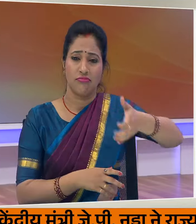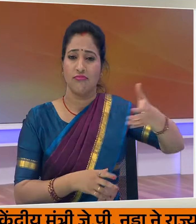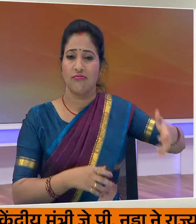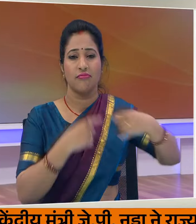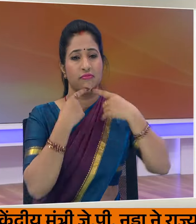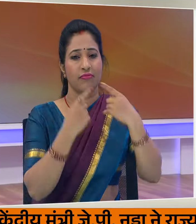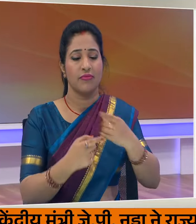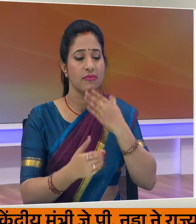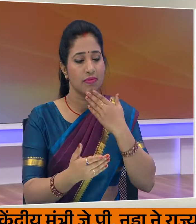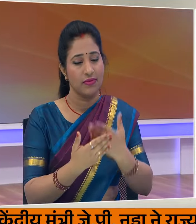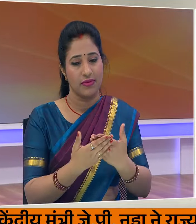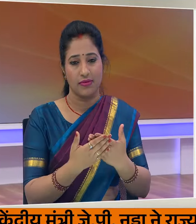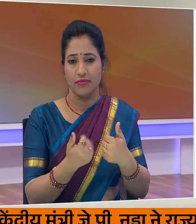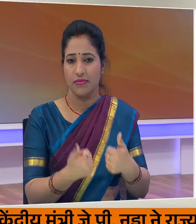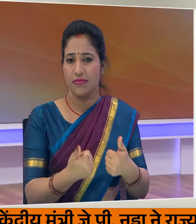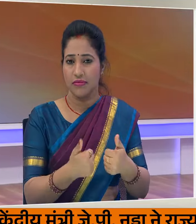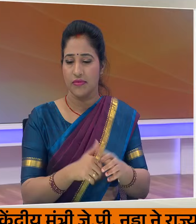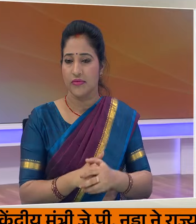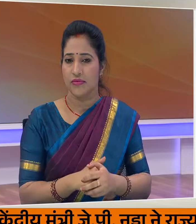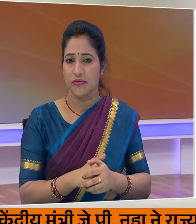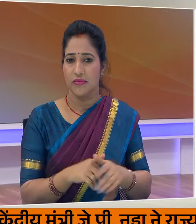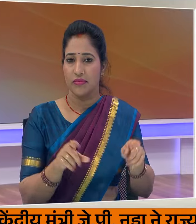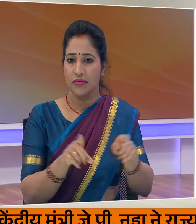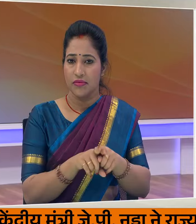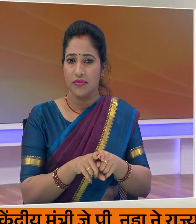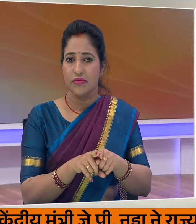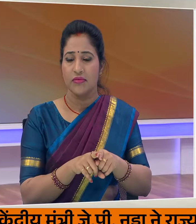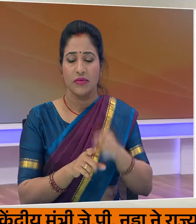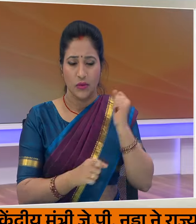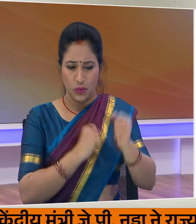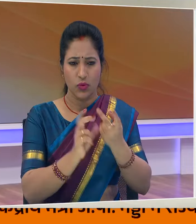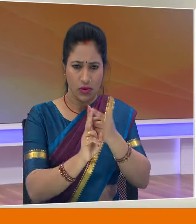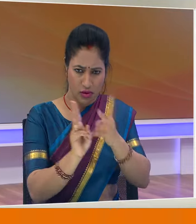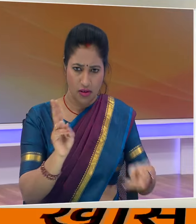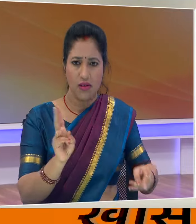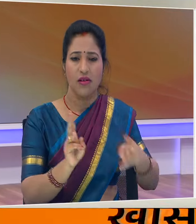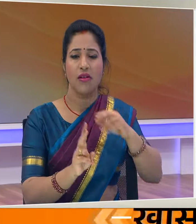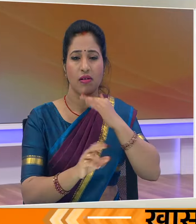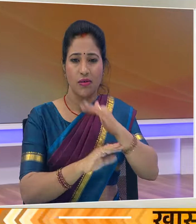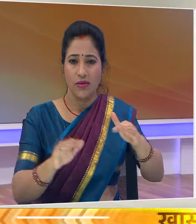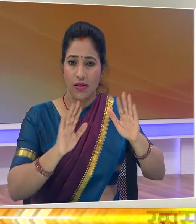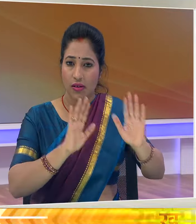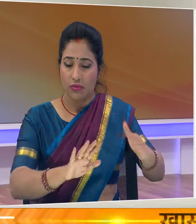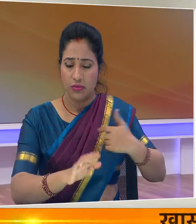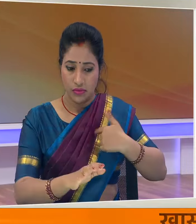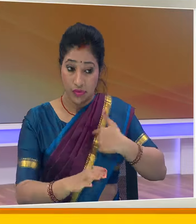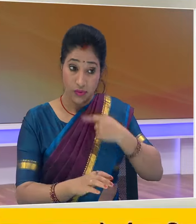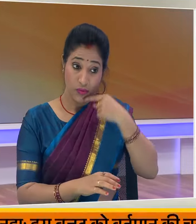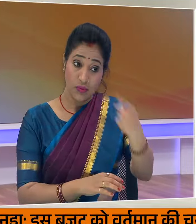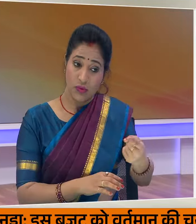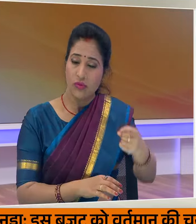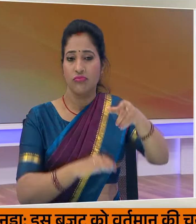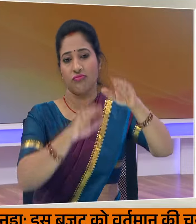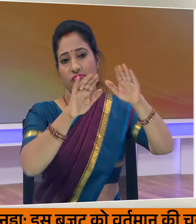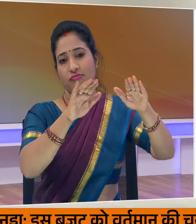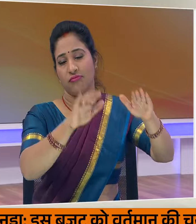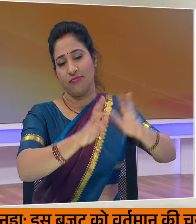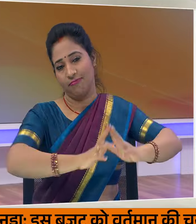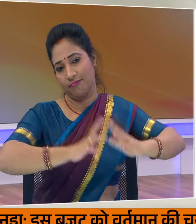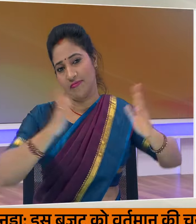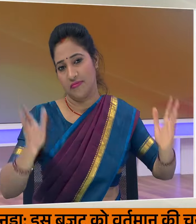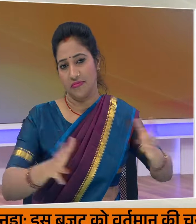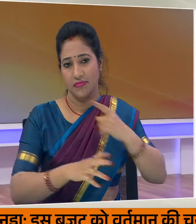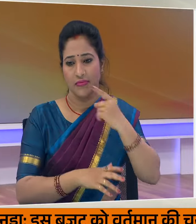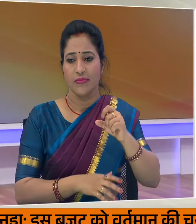मच। और वहाँ भी हमारे सब खिलाड़ी हैं हाँ जी, उनको भी मेरी तरफ से शुभकामनाएं दे देना। यस सर